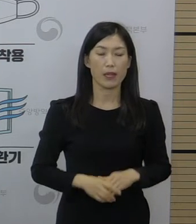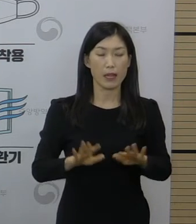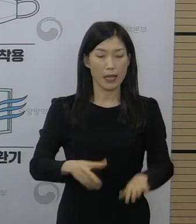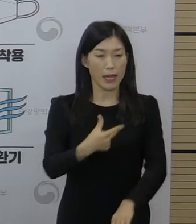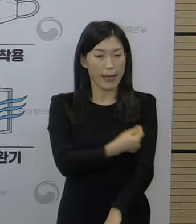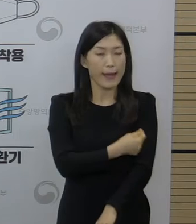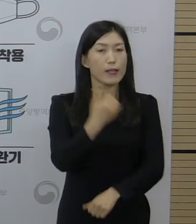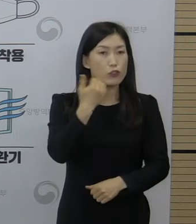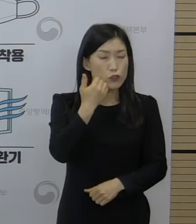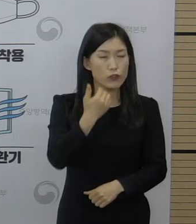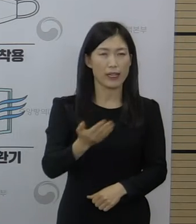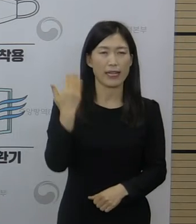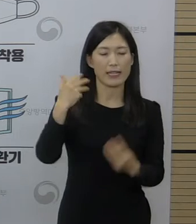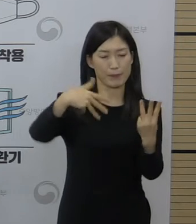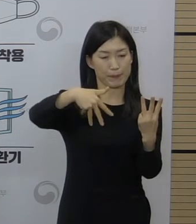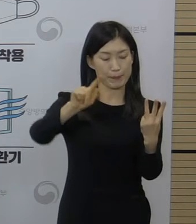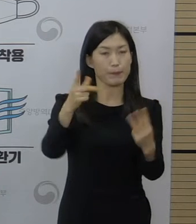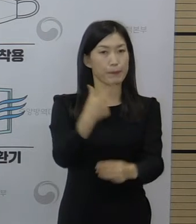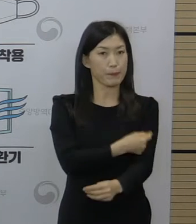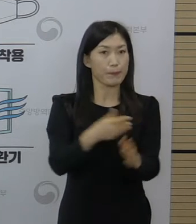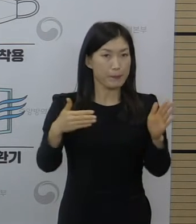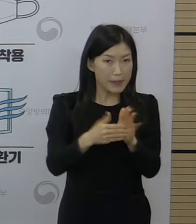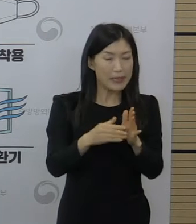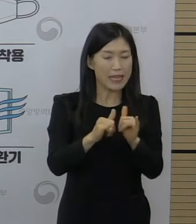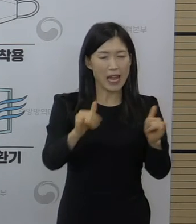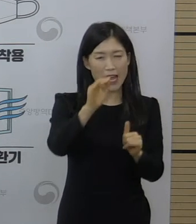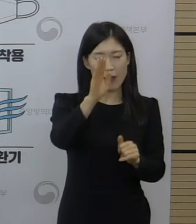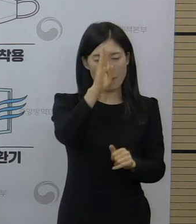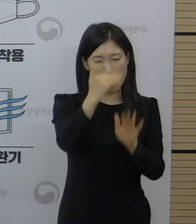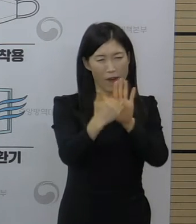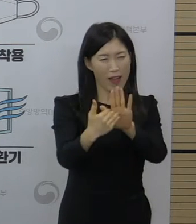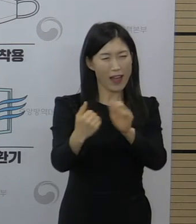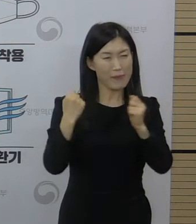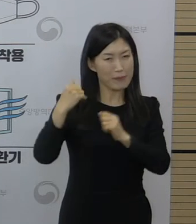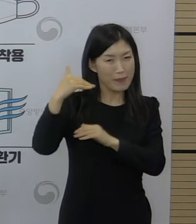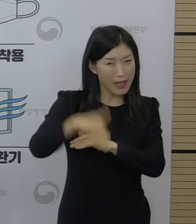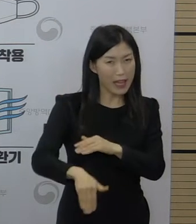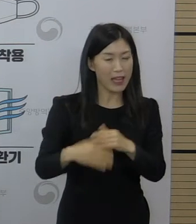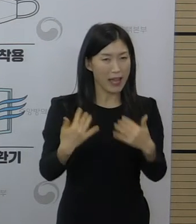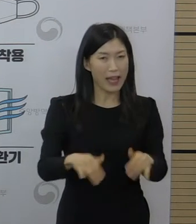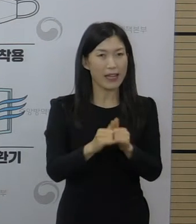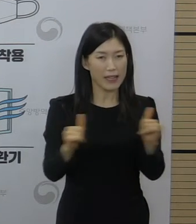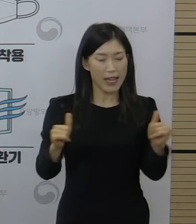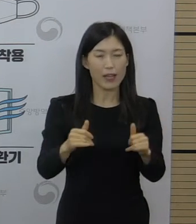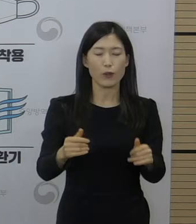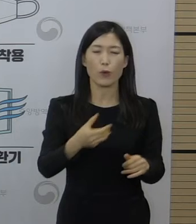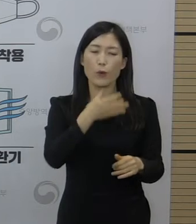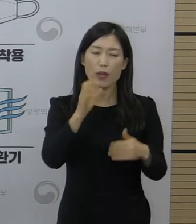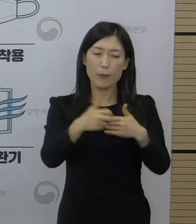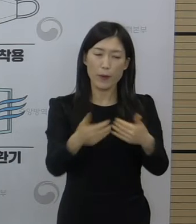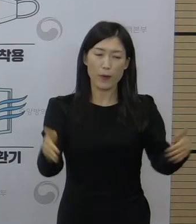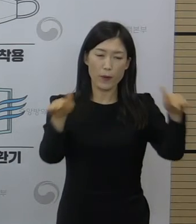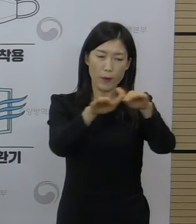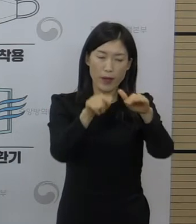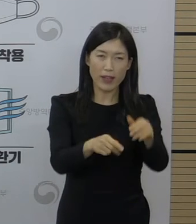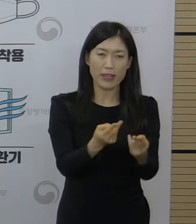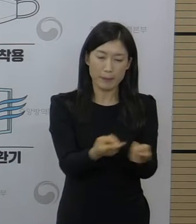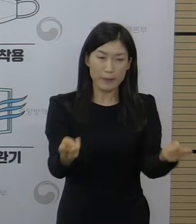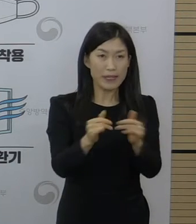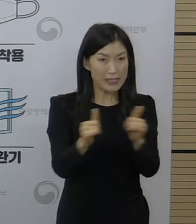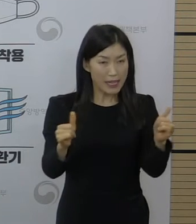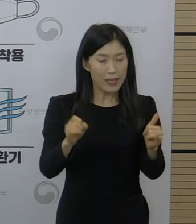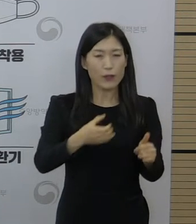접종 대상은 3차 접종을 완료한 면역 저하자 그리고 요양병원 및 시설의 입원 입소자 그리고